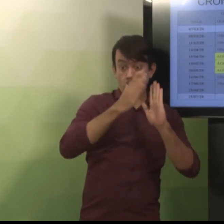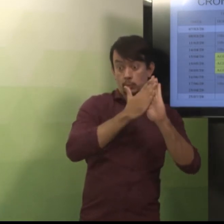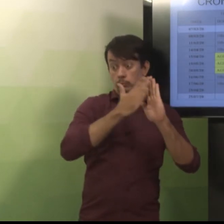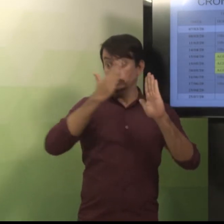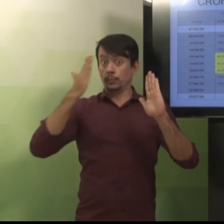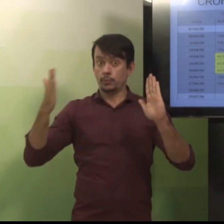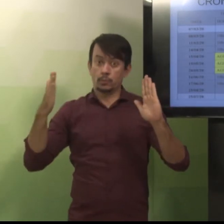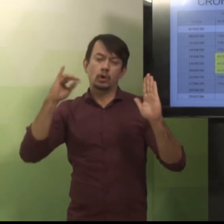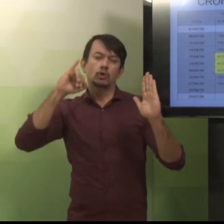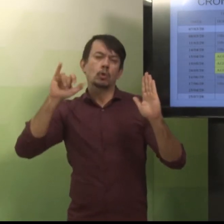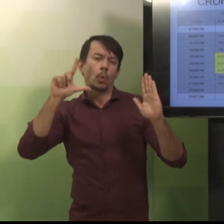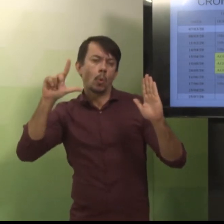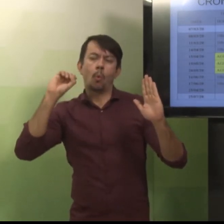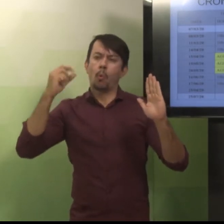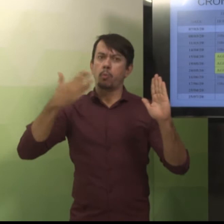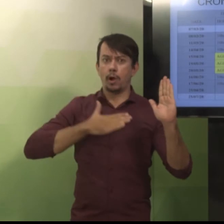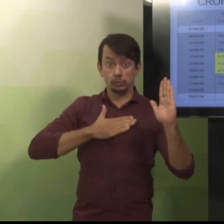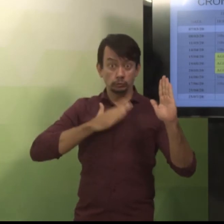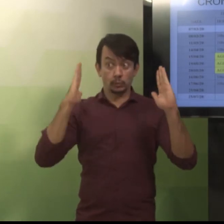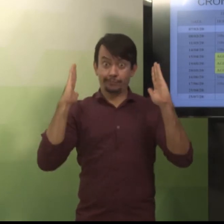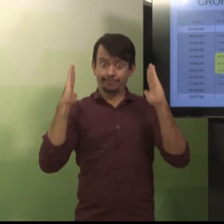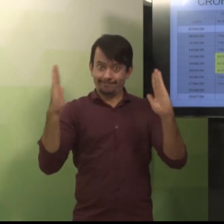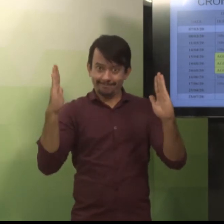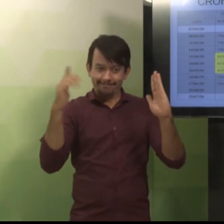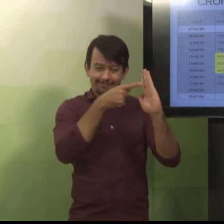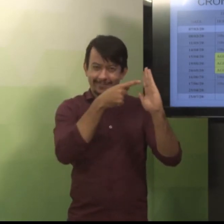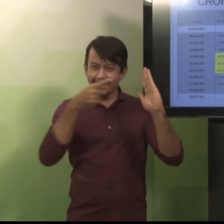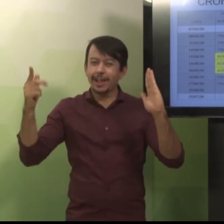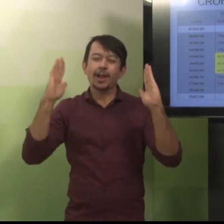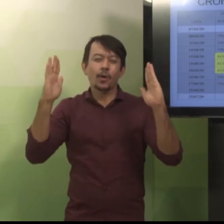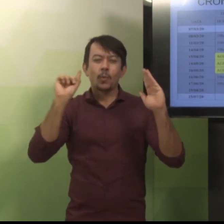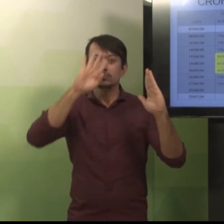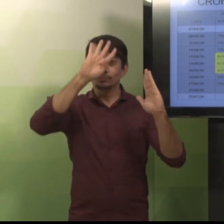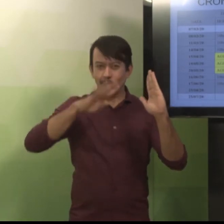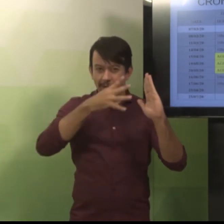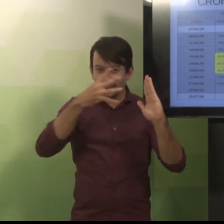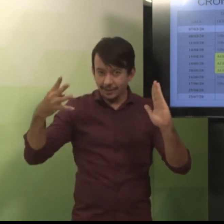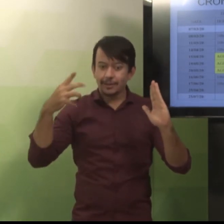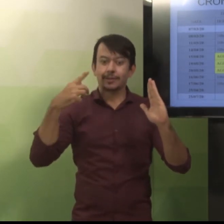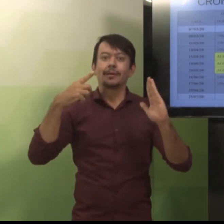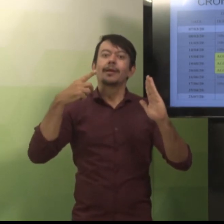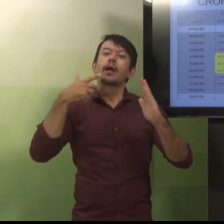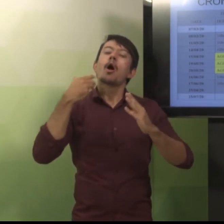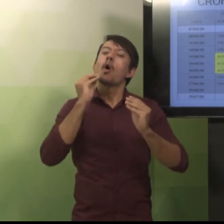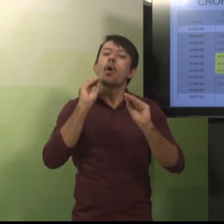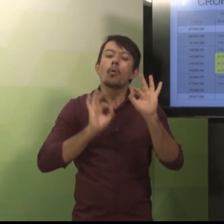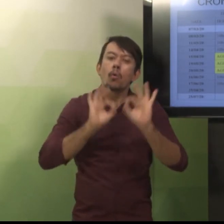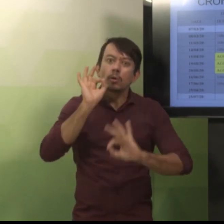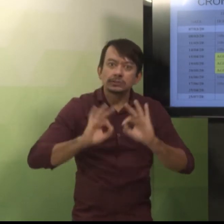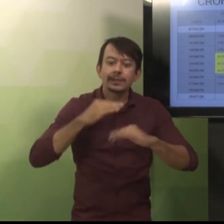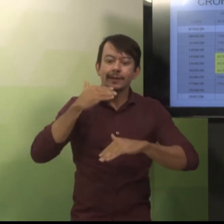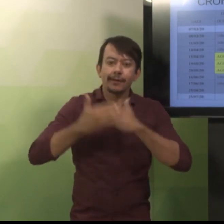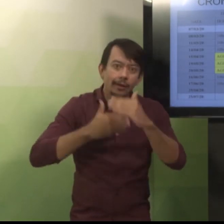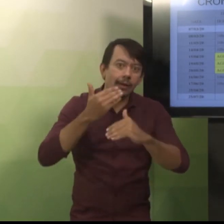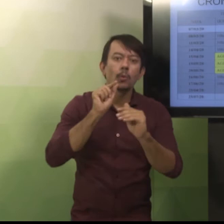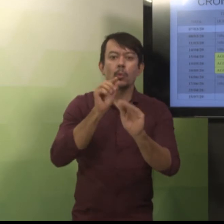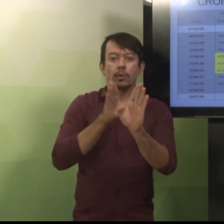disciplina, de março até julho, agosto. Este é o período, conforme a planilha. Então, aqui nós vamos organizar